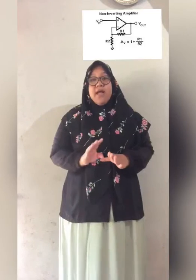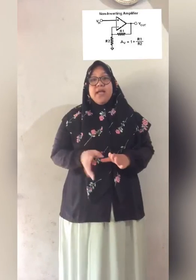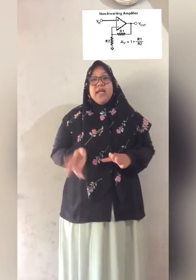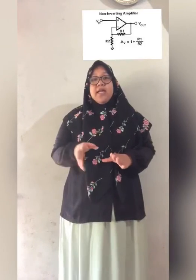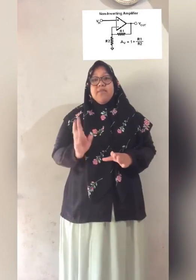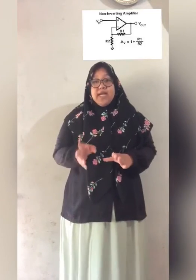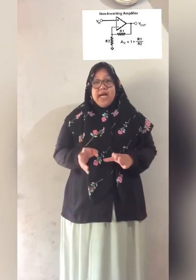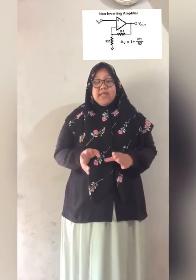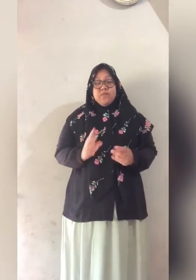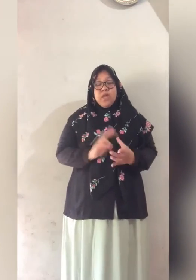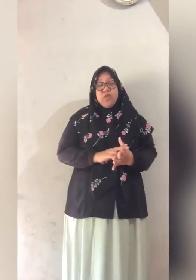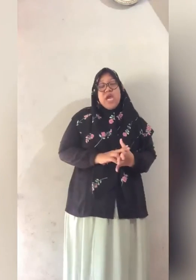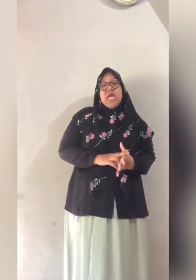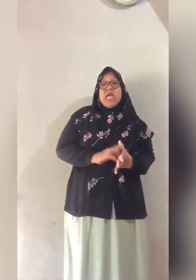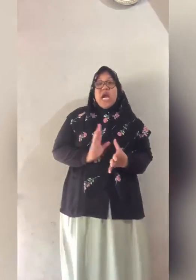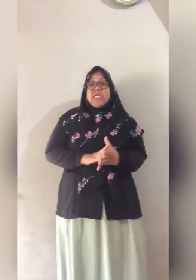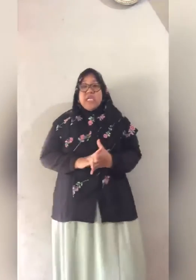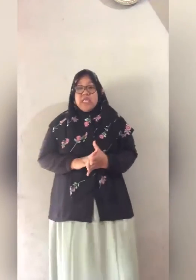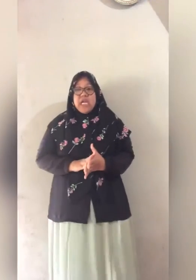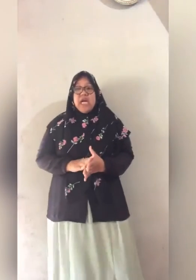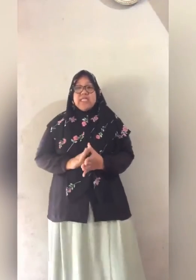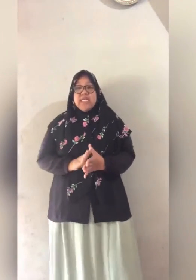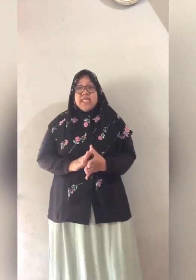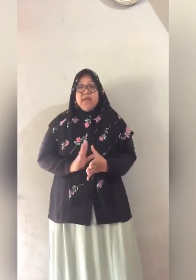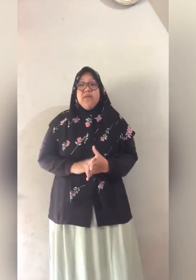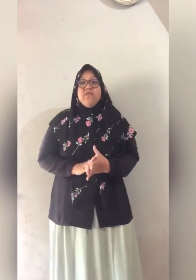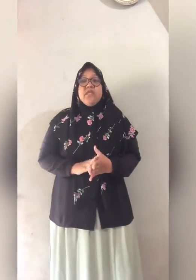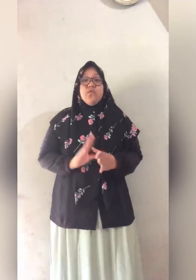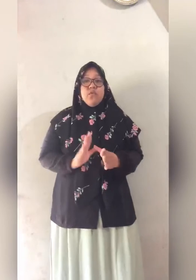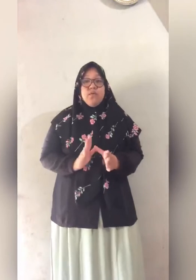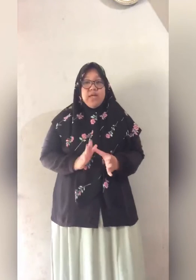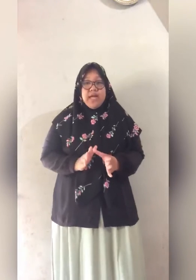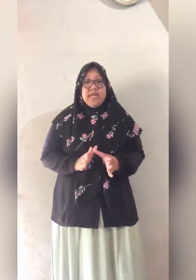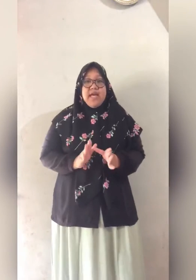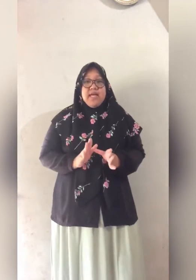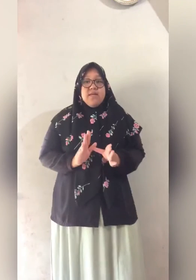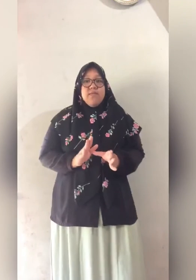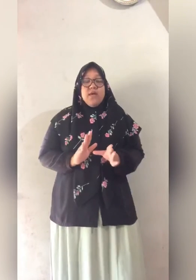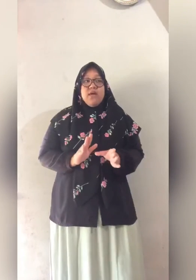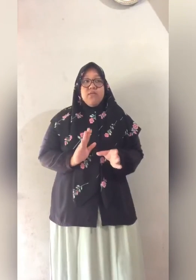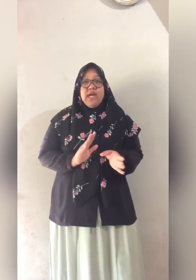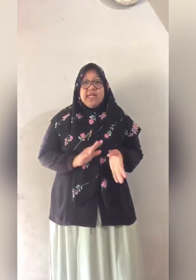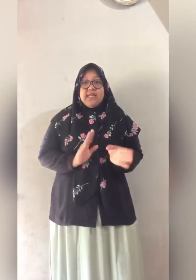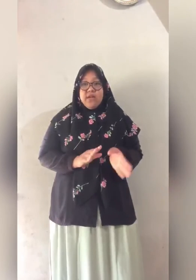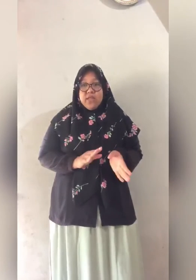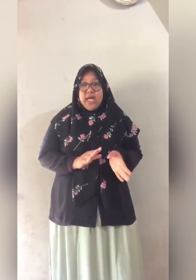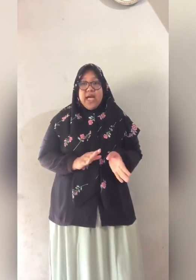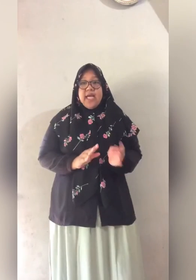dengan yang diberikan. Kemudian ada IC digital. IC digital berfungsi untuk menggunakan sinyal kontak yang